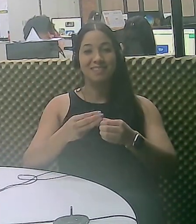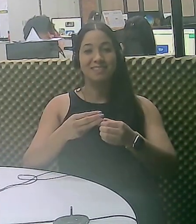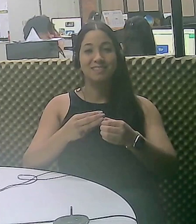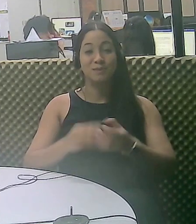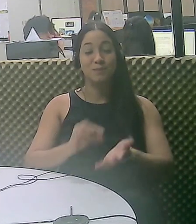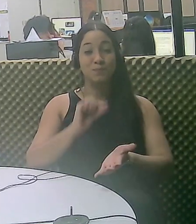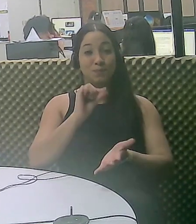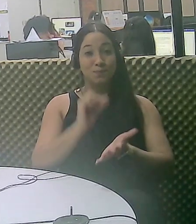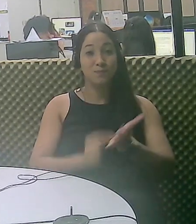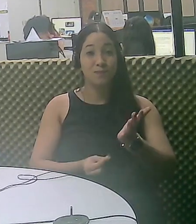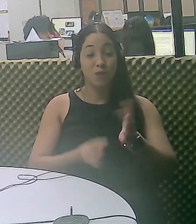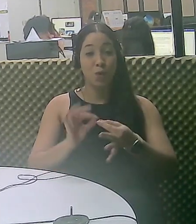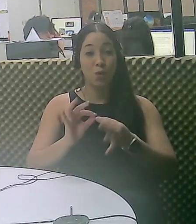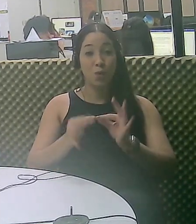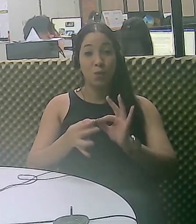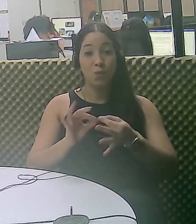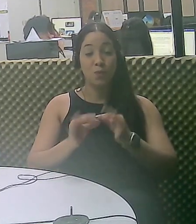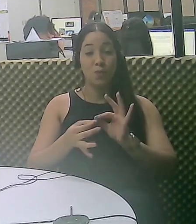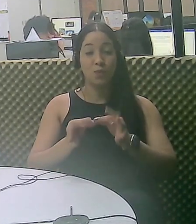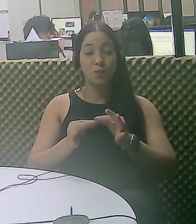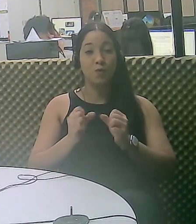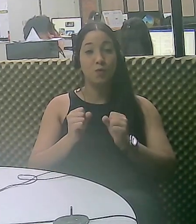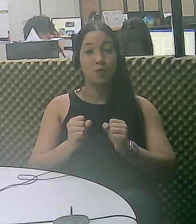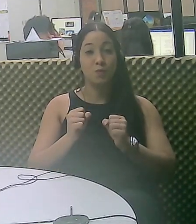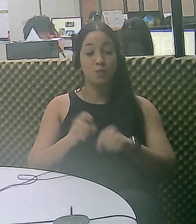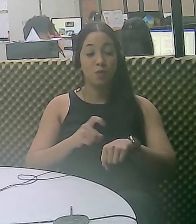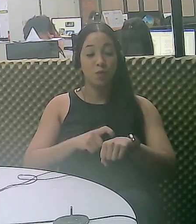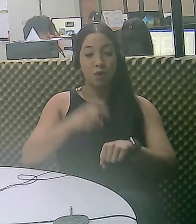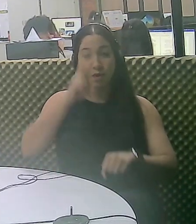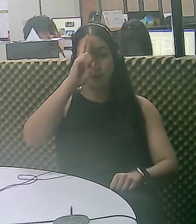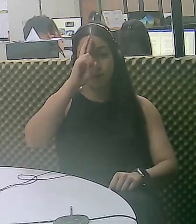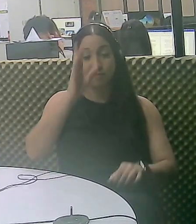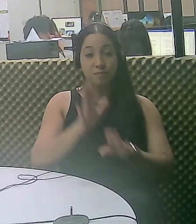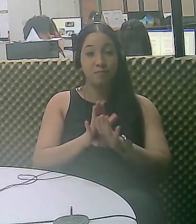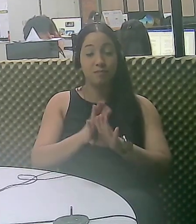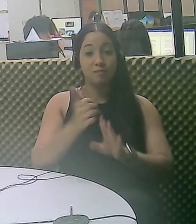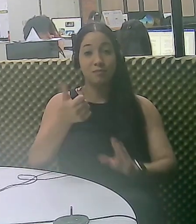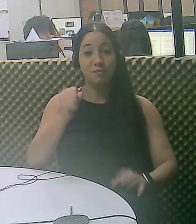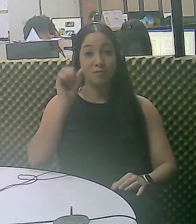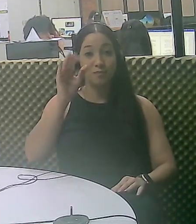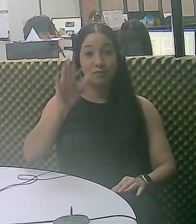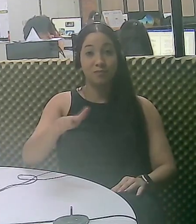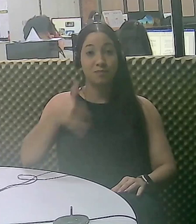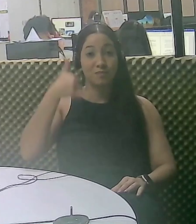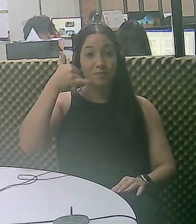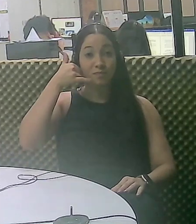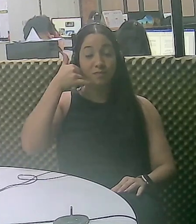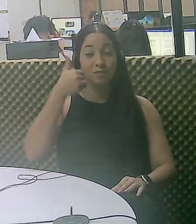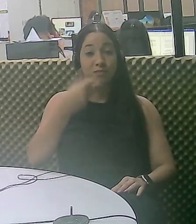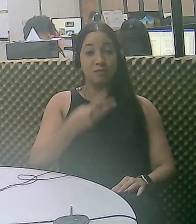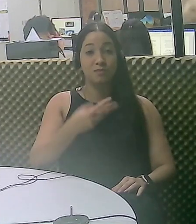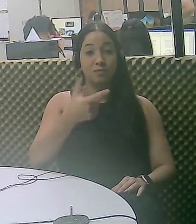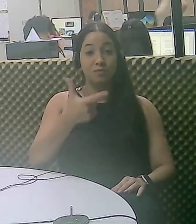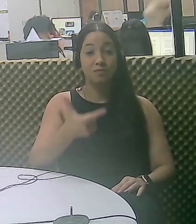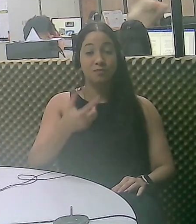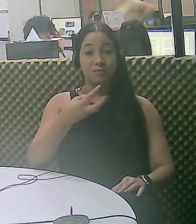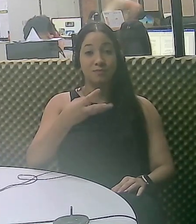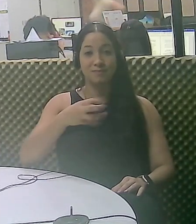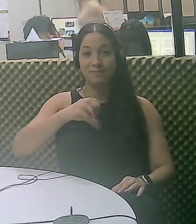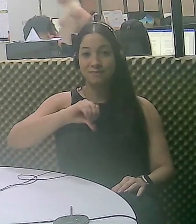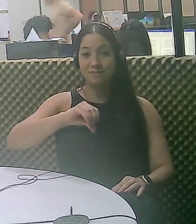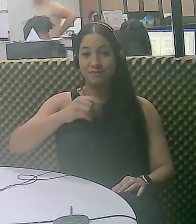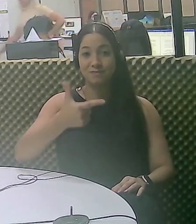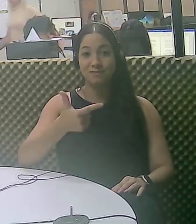As inscrições para as oficinas podem ser feitas do meio-dia às 18h pelo telefone